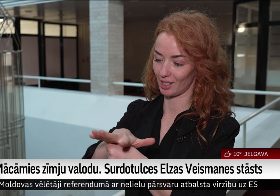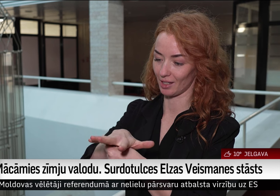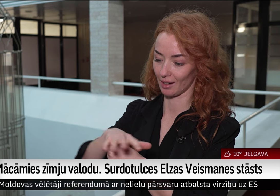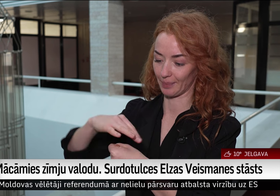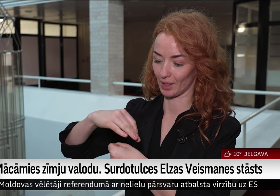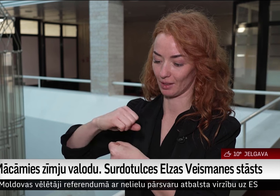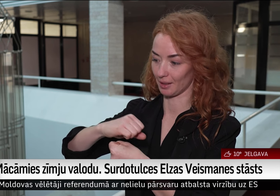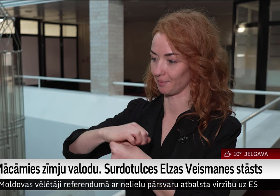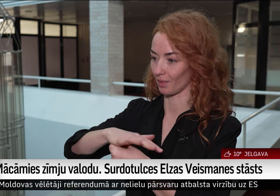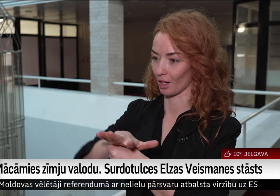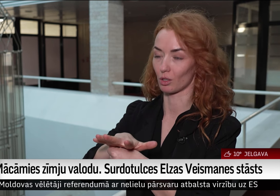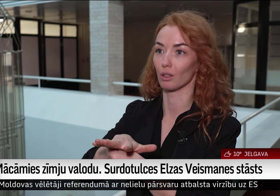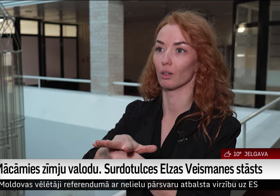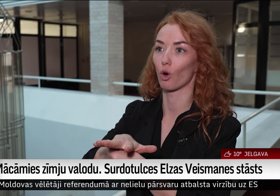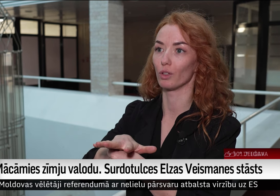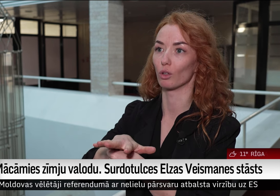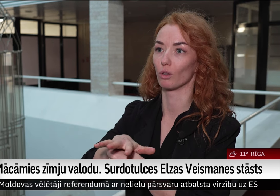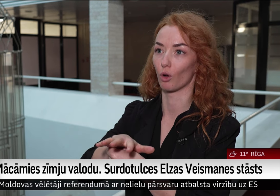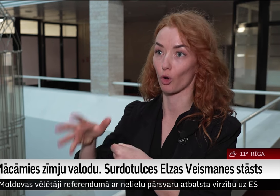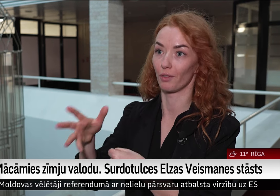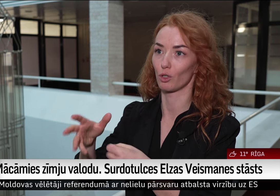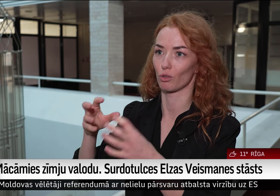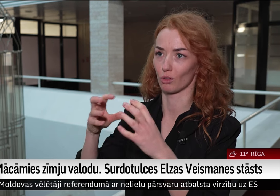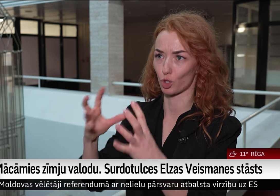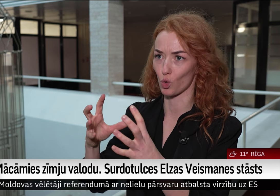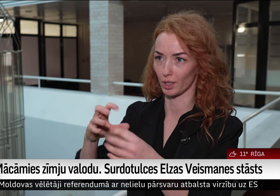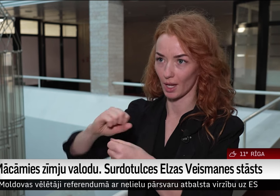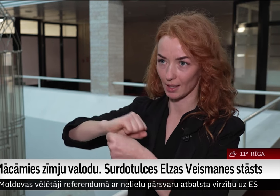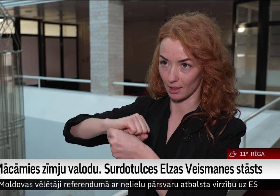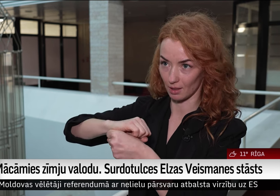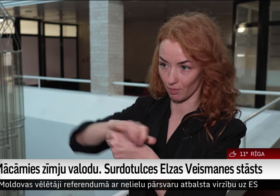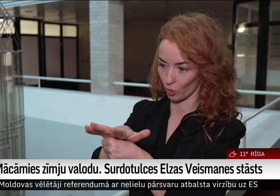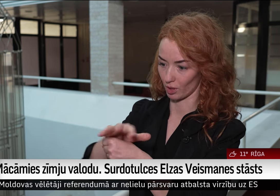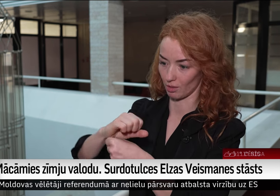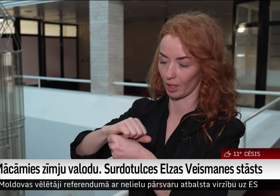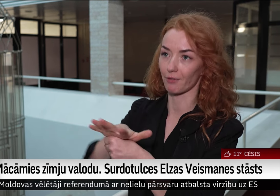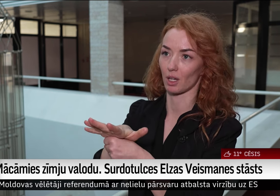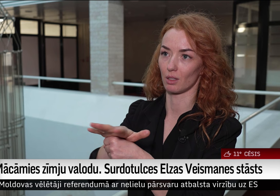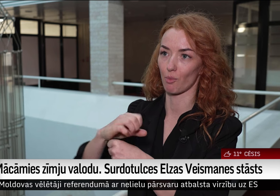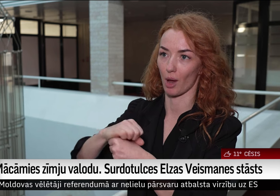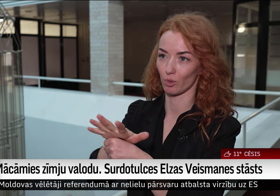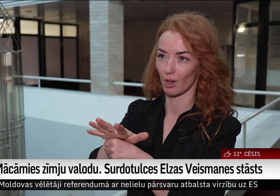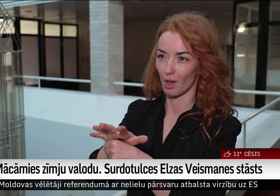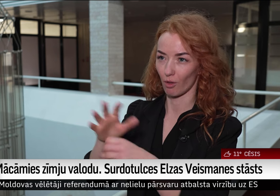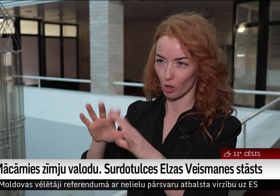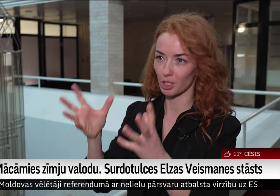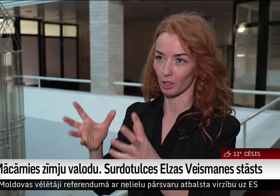ir tās COVID koronavīrus šūnas, tas, nu, tas grafiskais zīmējums. Kā jūs atceraties, viņš